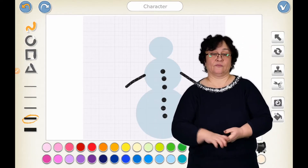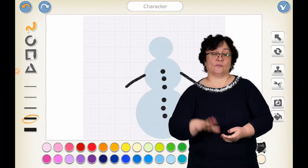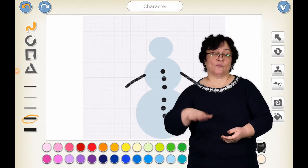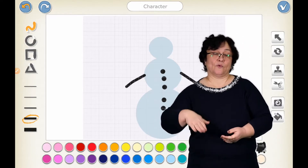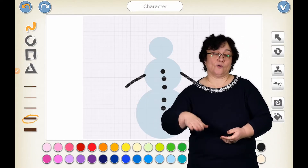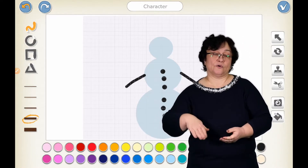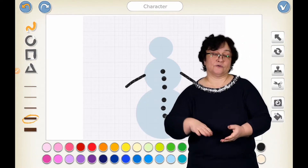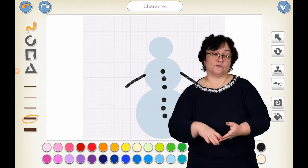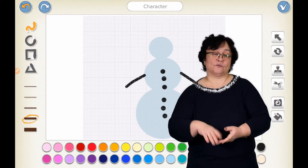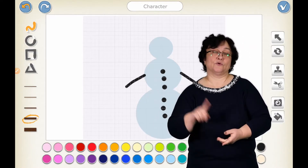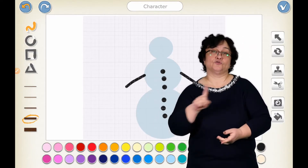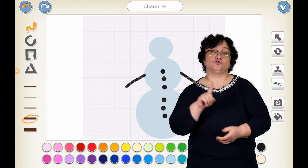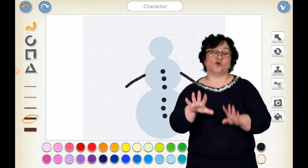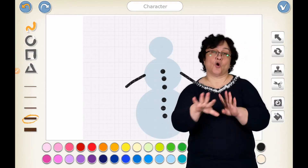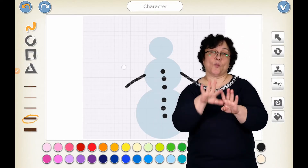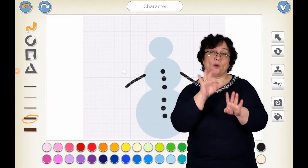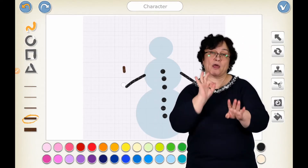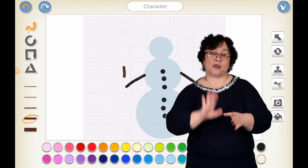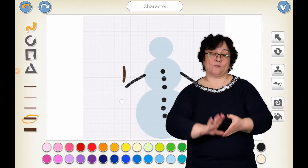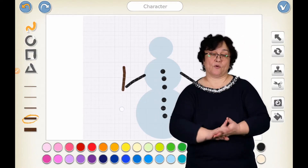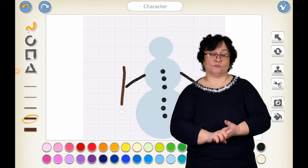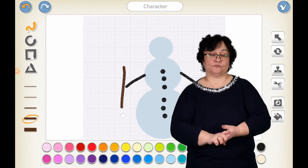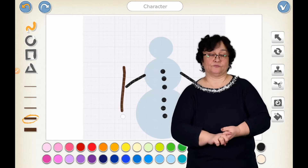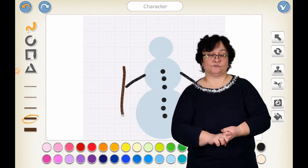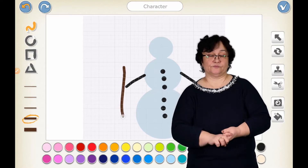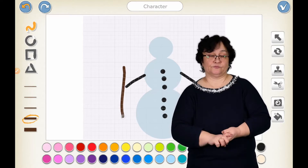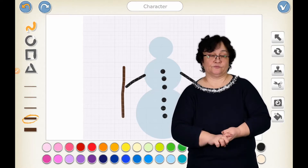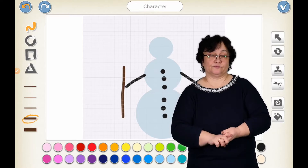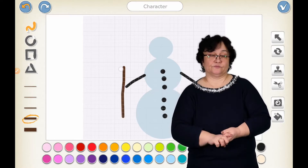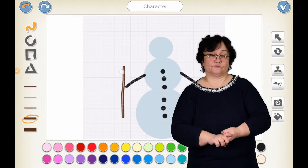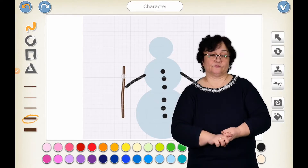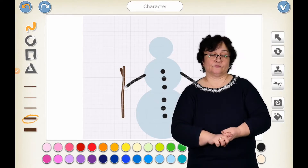В руці. Ми якщо оберемо